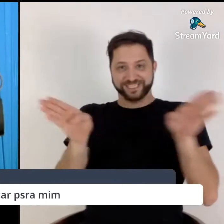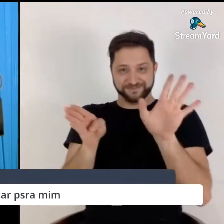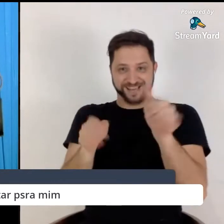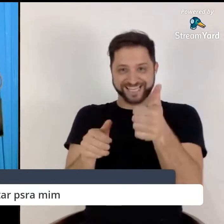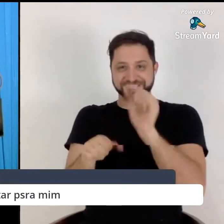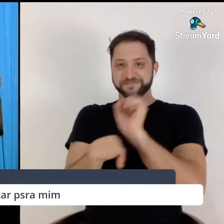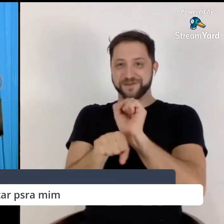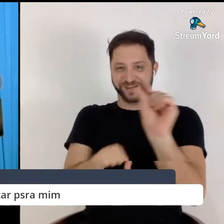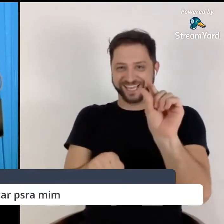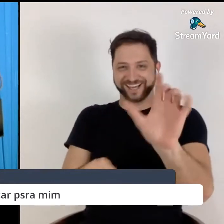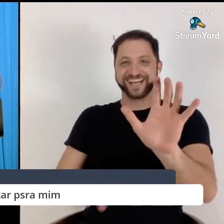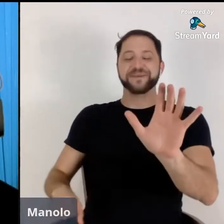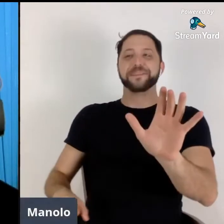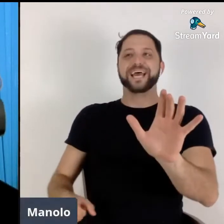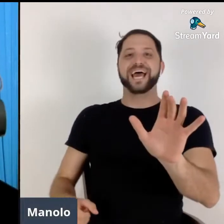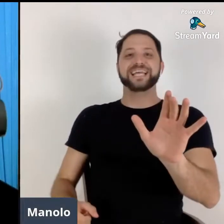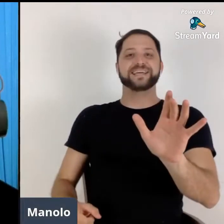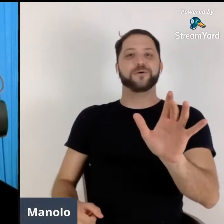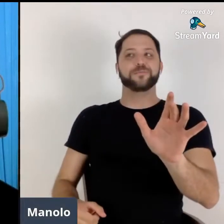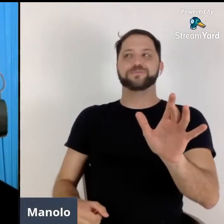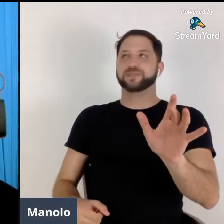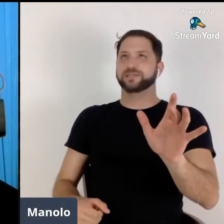Eu faço os dois, beleza?